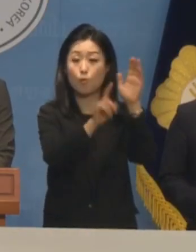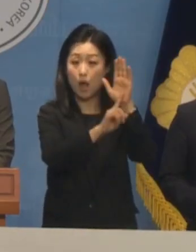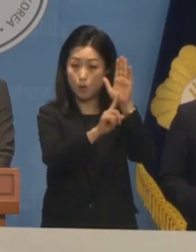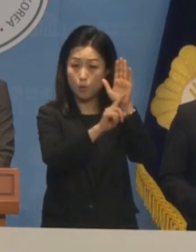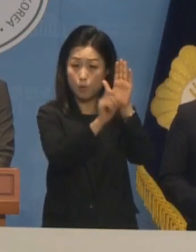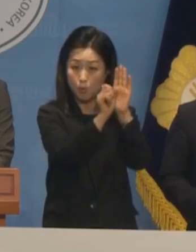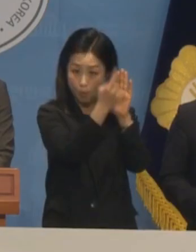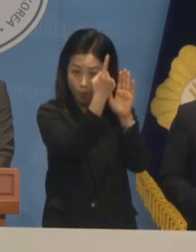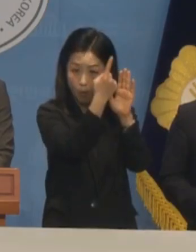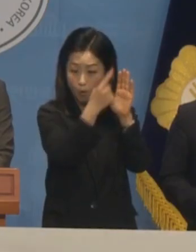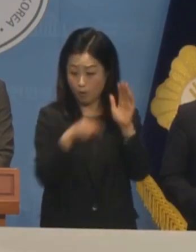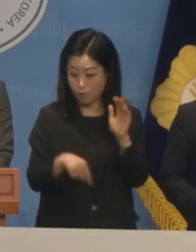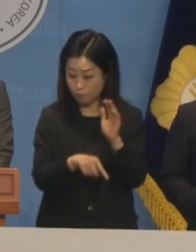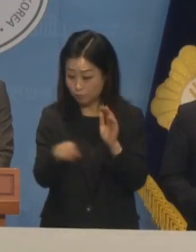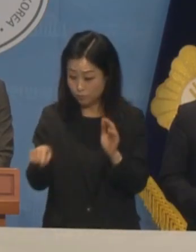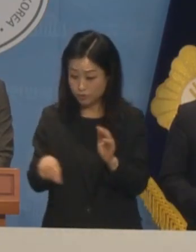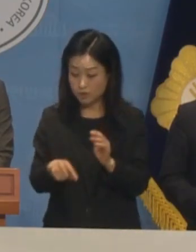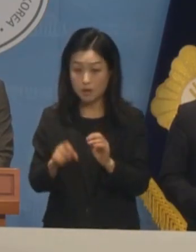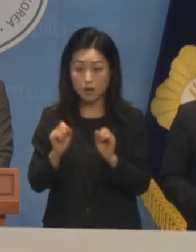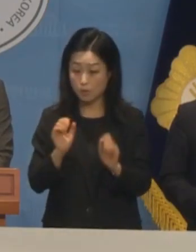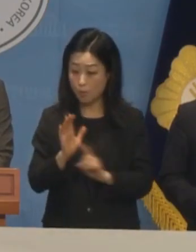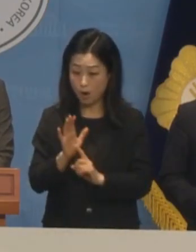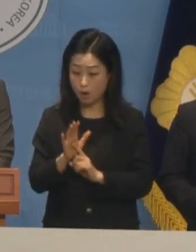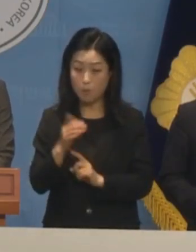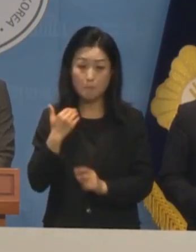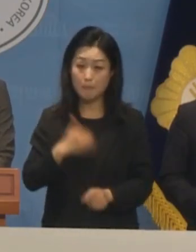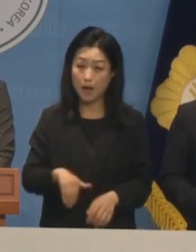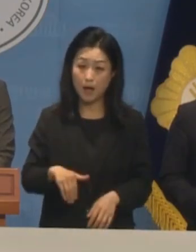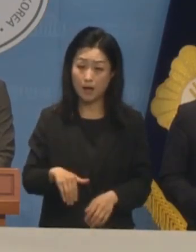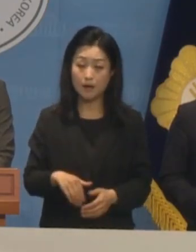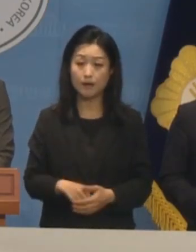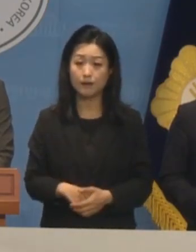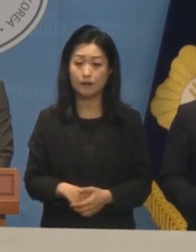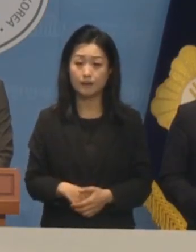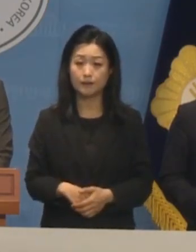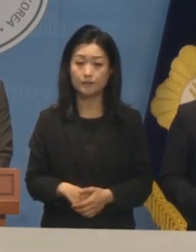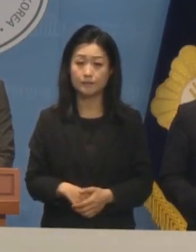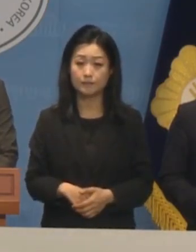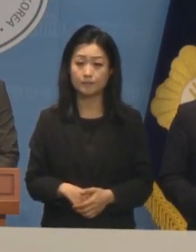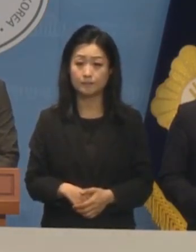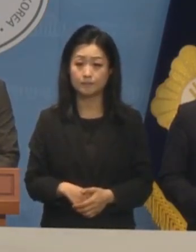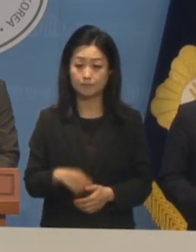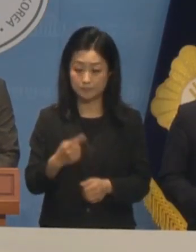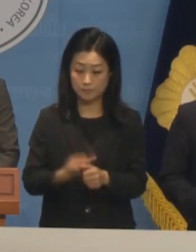장악하여 저희 소기업인 아이밀이 폐업 직전으로 만든 사건입니다.